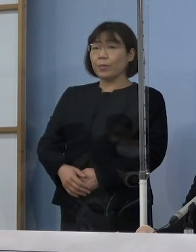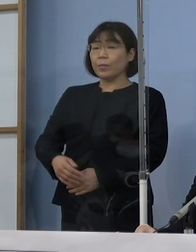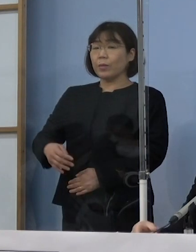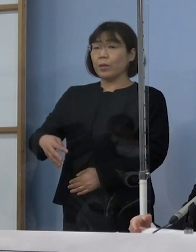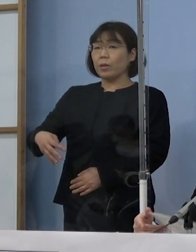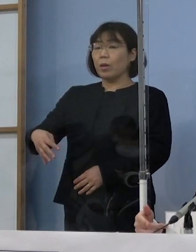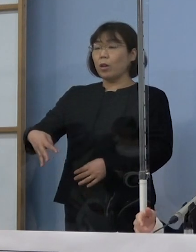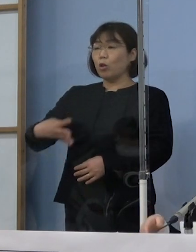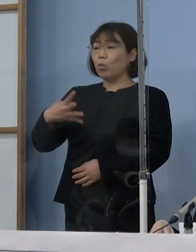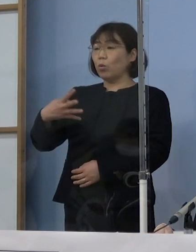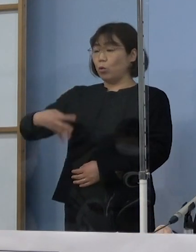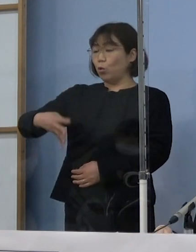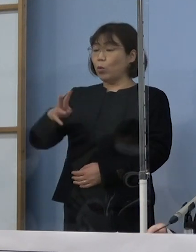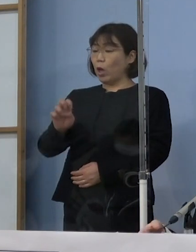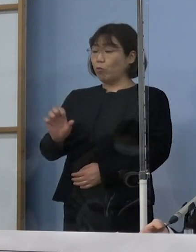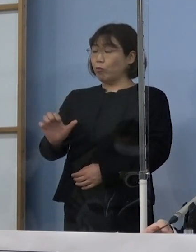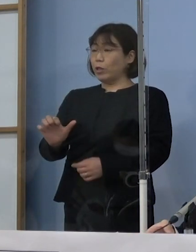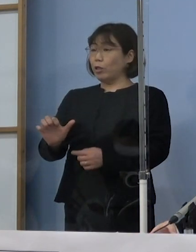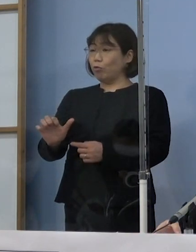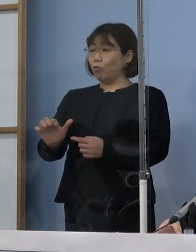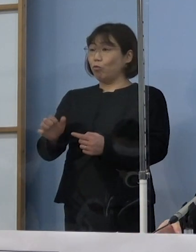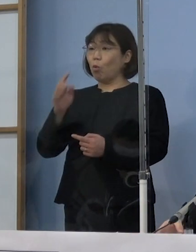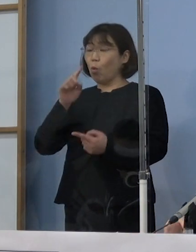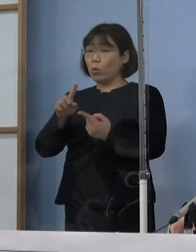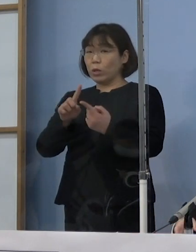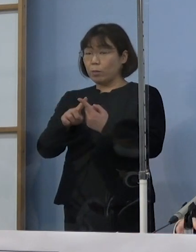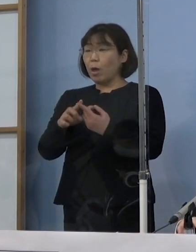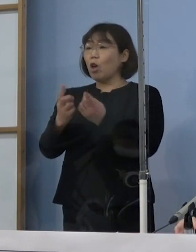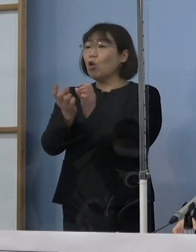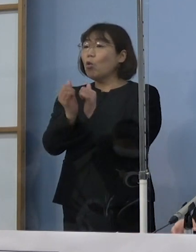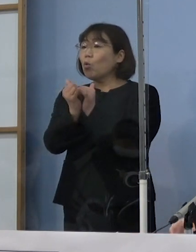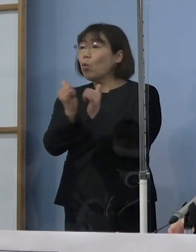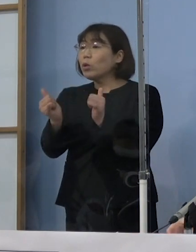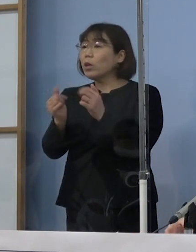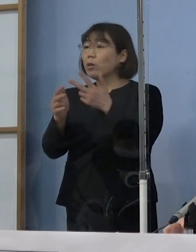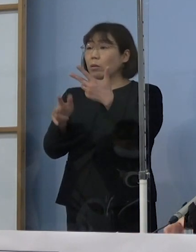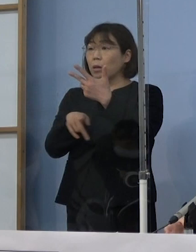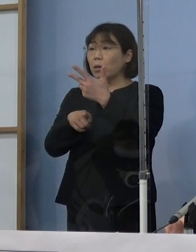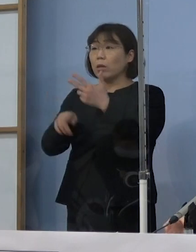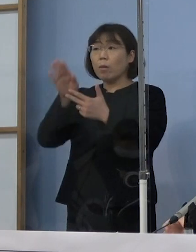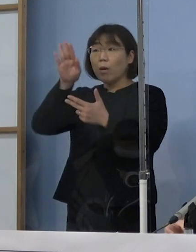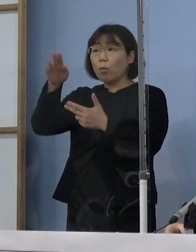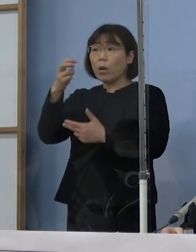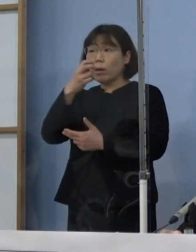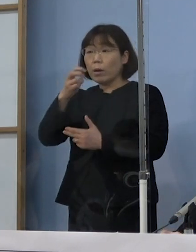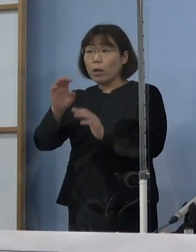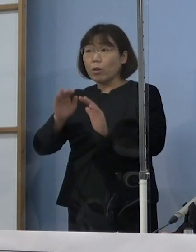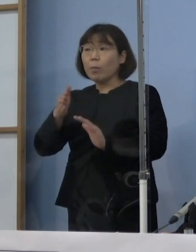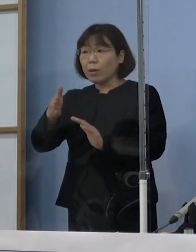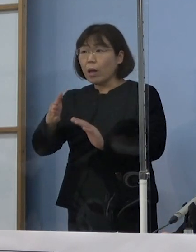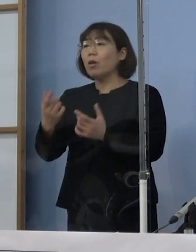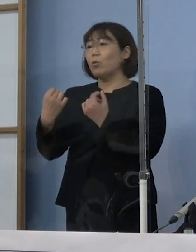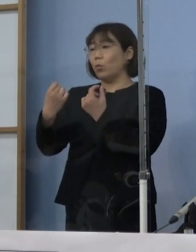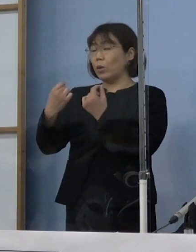425例目の、 はい、 知人、濃厚接触者の知人7人は、 はい、 これから検査 です。これから検査です。